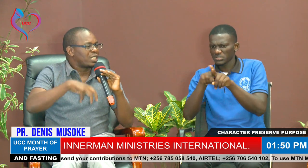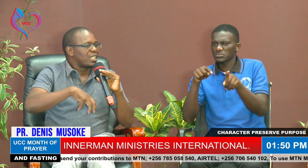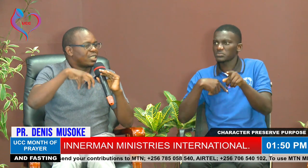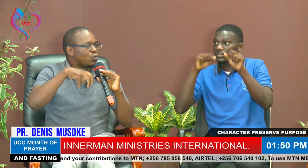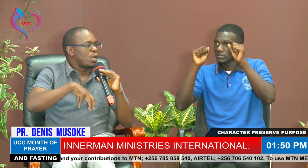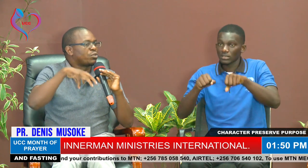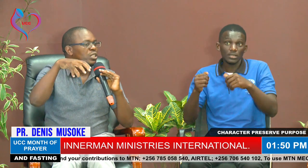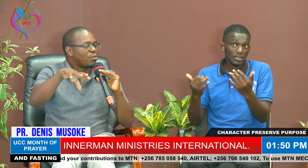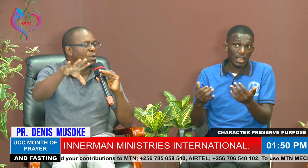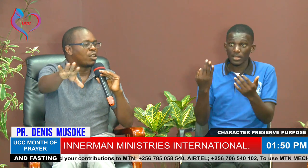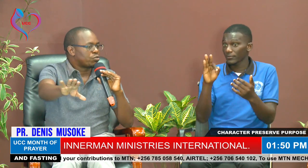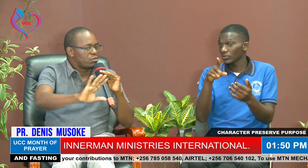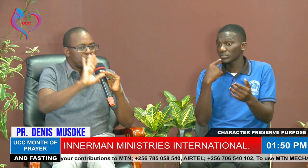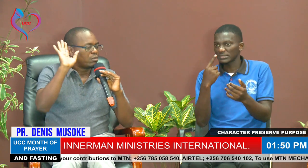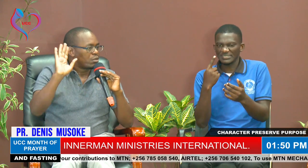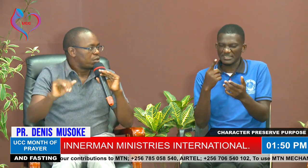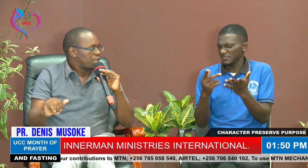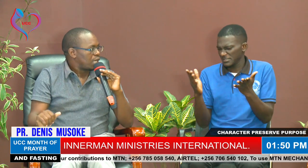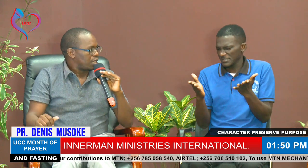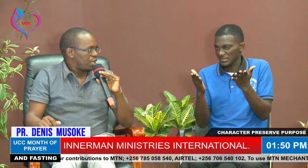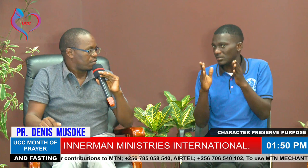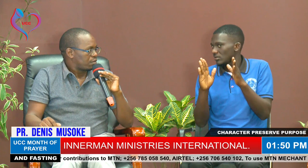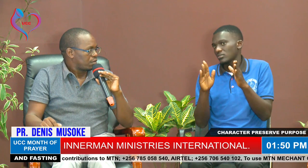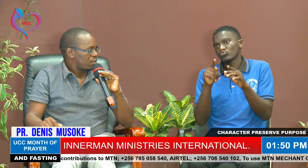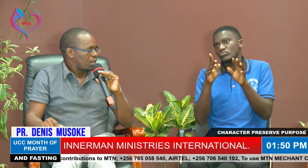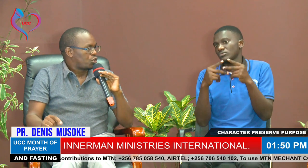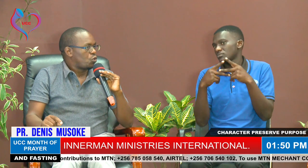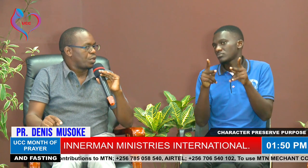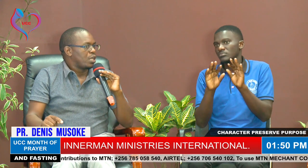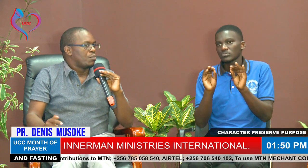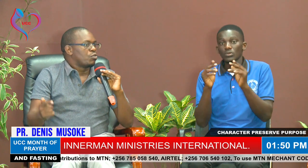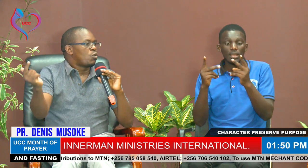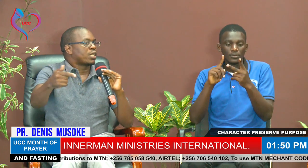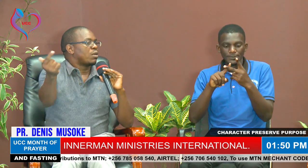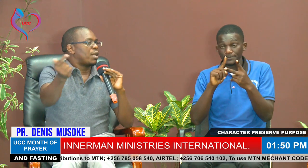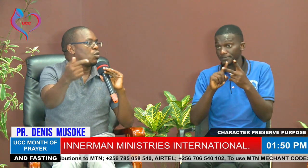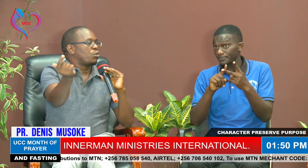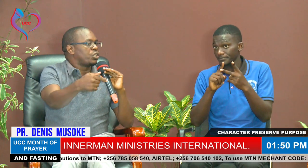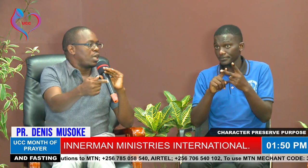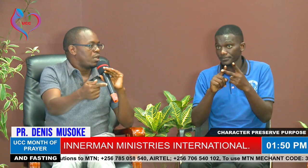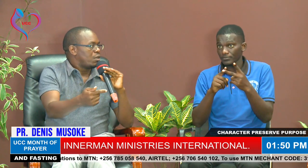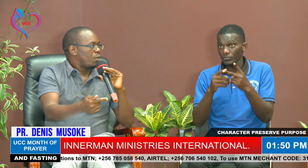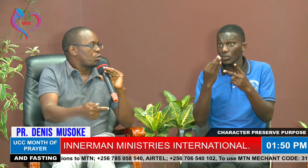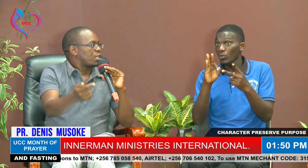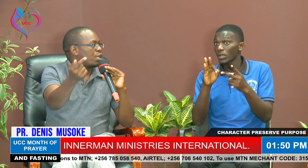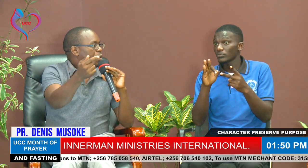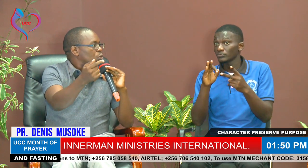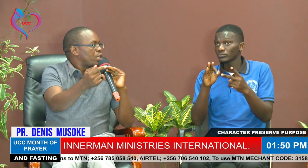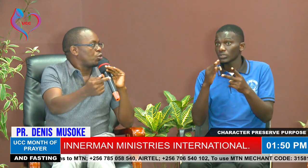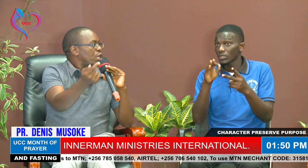Techina Sikula, Bujakuban. To Natan Dika. A Chokubi, Roqua Tiwaba Lobuja, Obato Mancho,